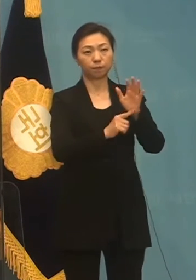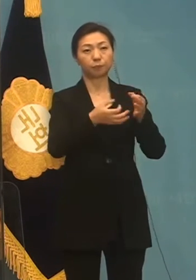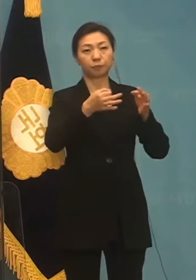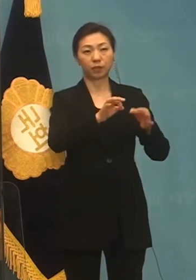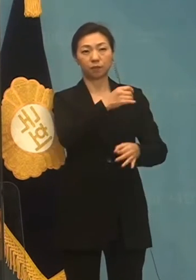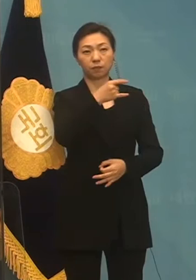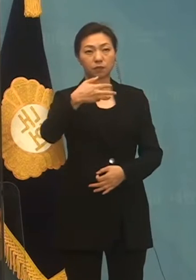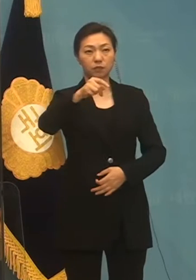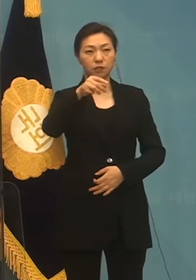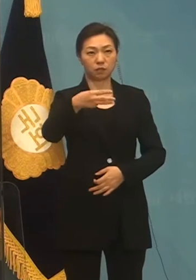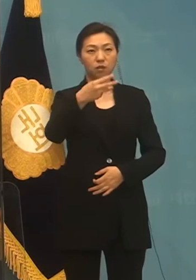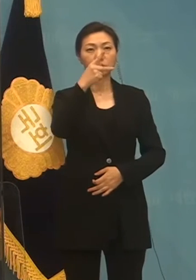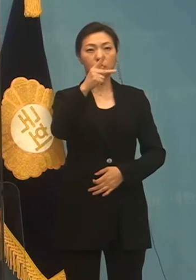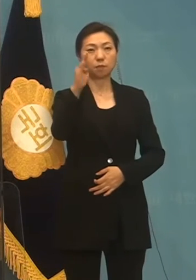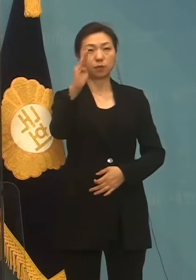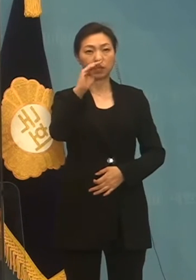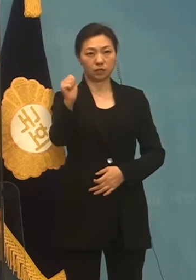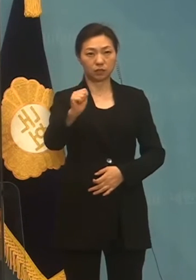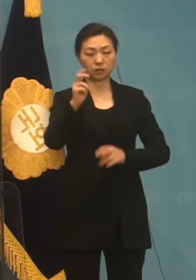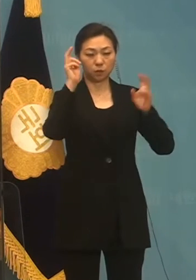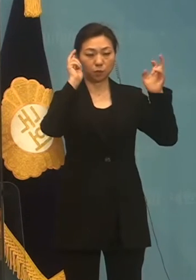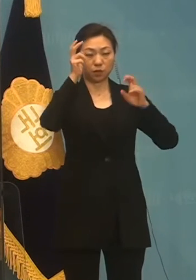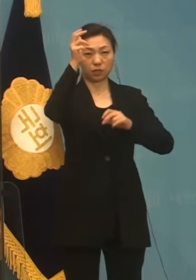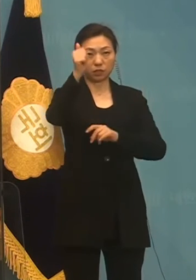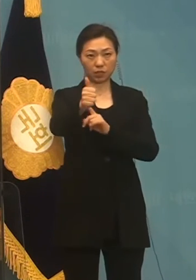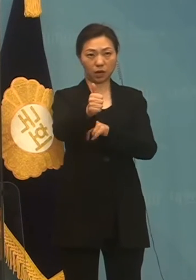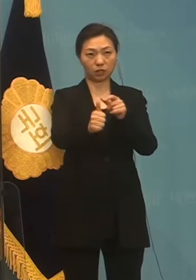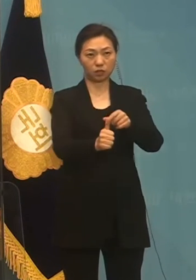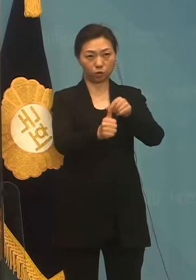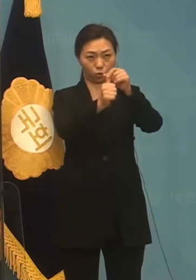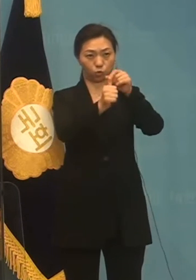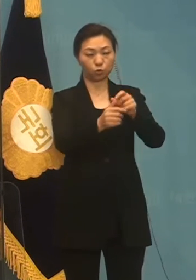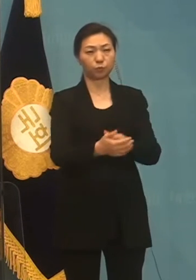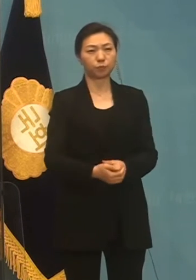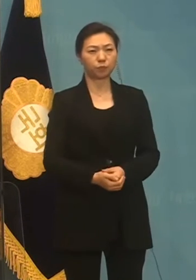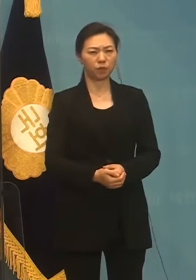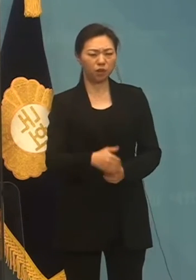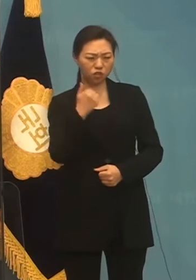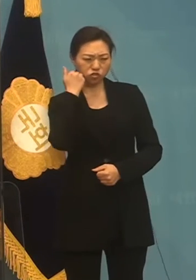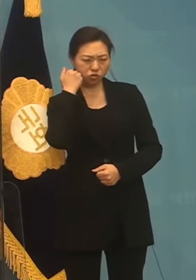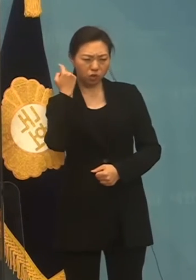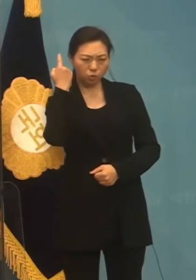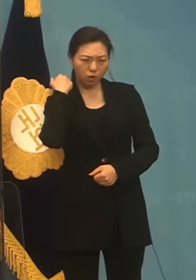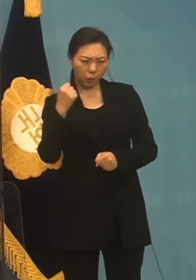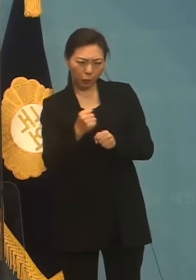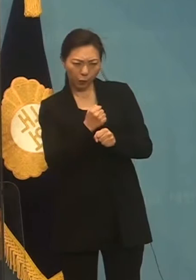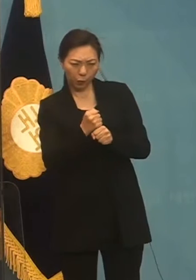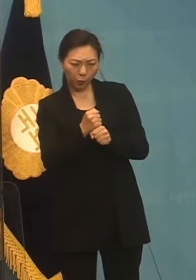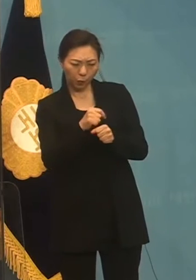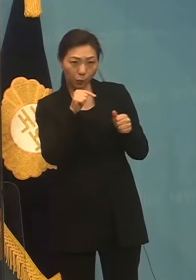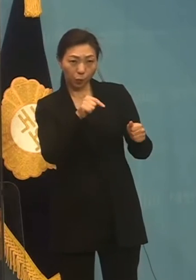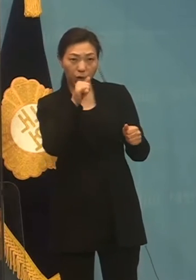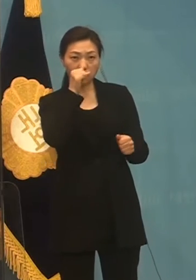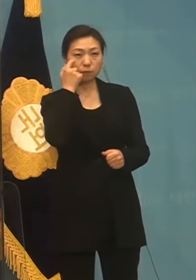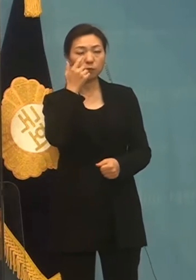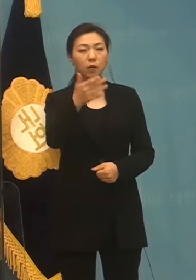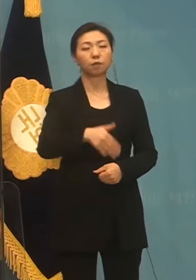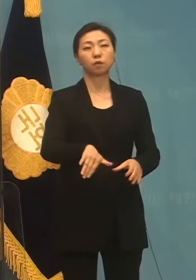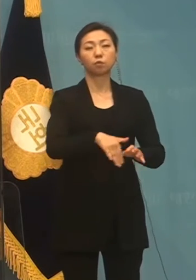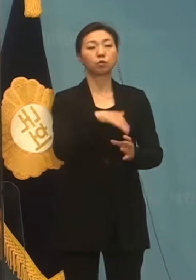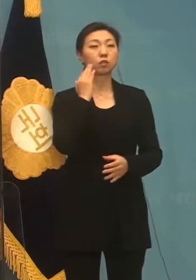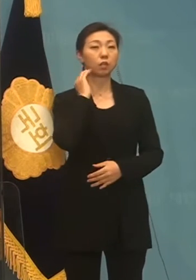김어철 KBS 사장 선출 보이지 않는 손이 작용했는가? 문재인